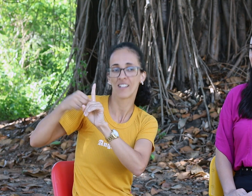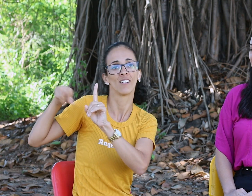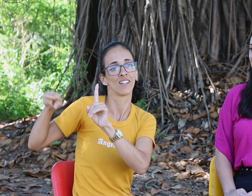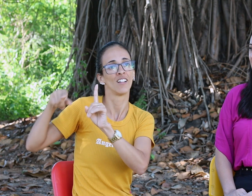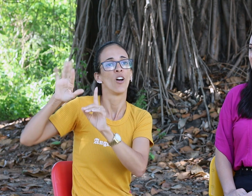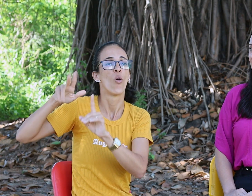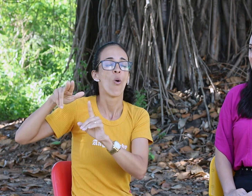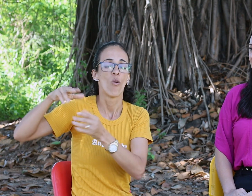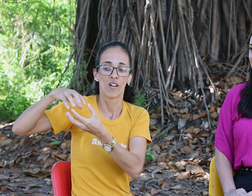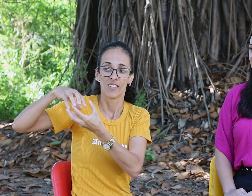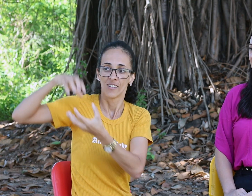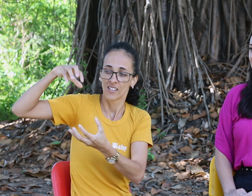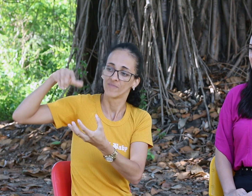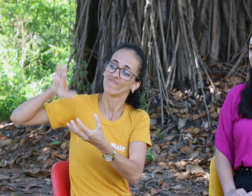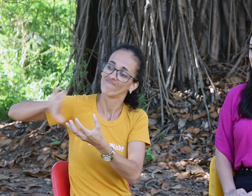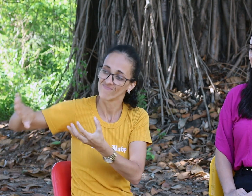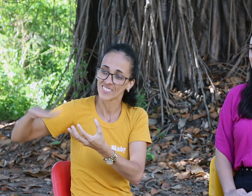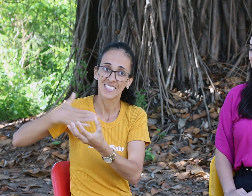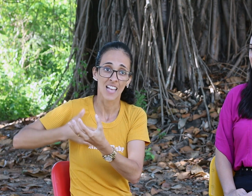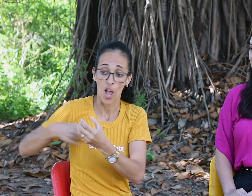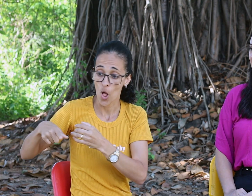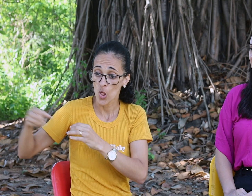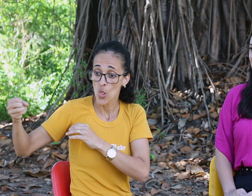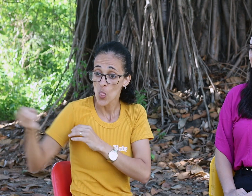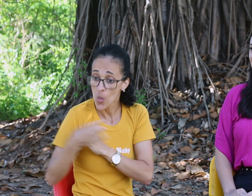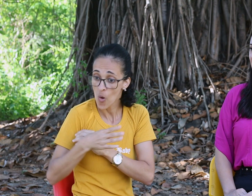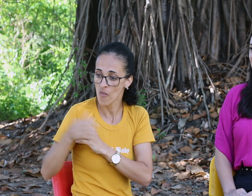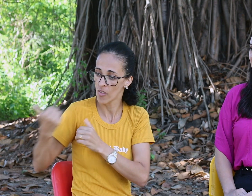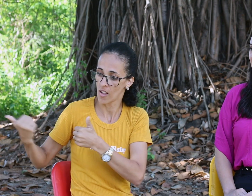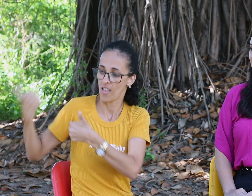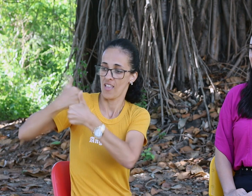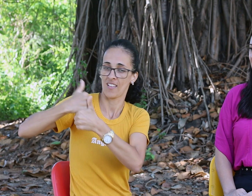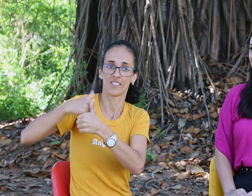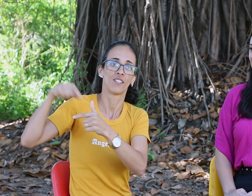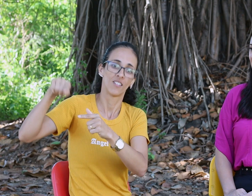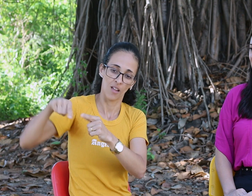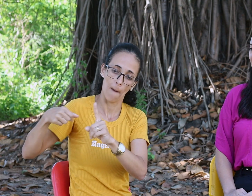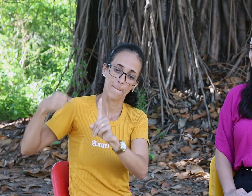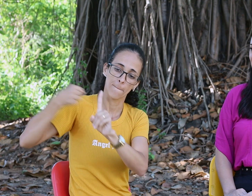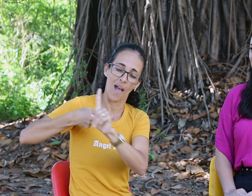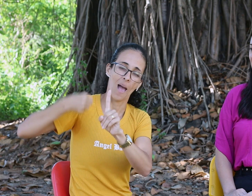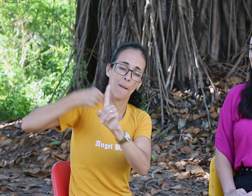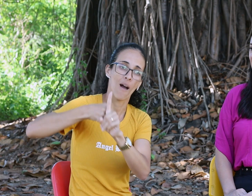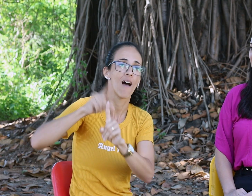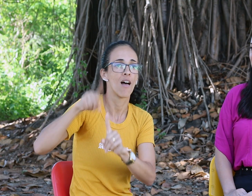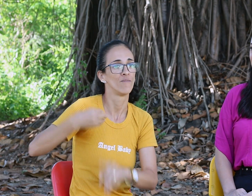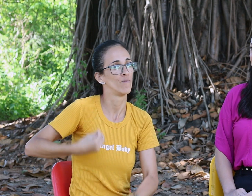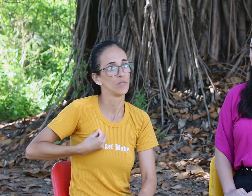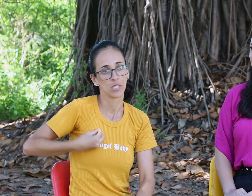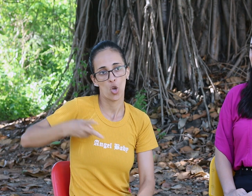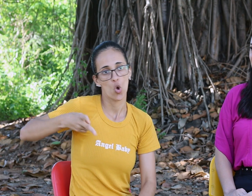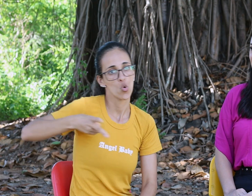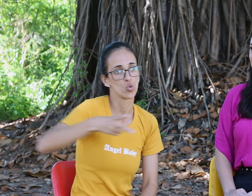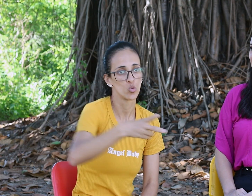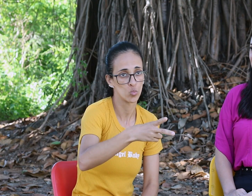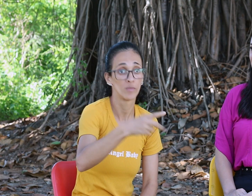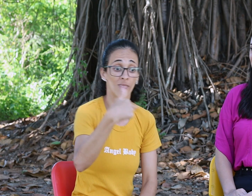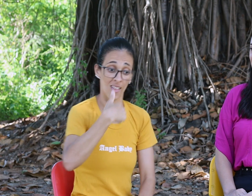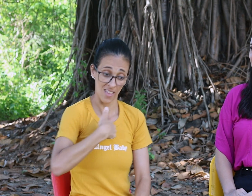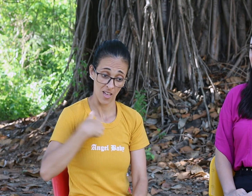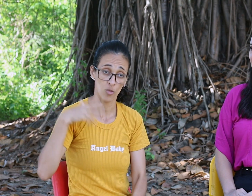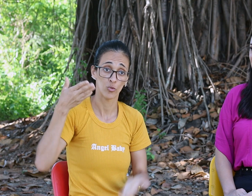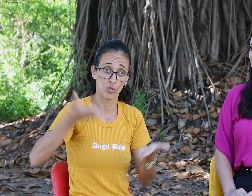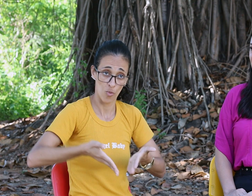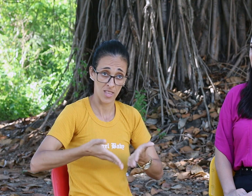Os surdos precisam continuar lutando. É igual assim, é uma conquista. Então a cada hora que a gente ocupa esses espaços, a gente